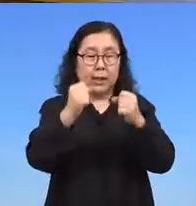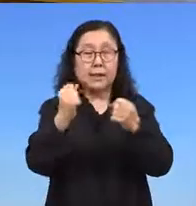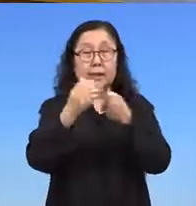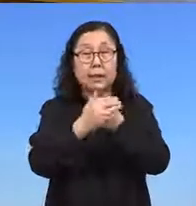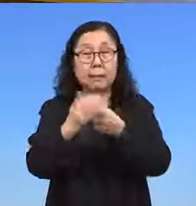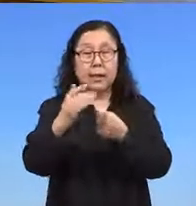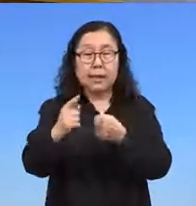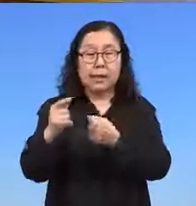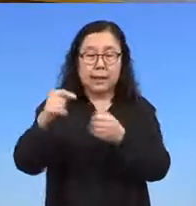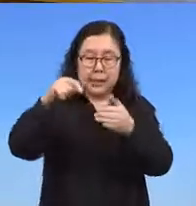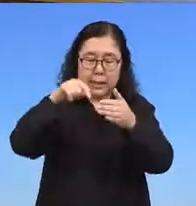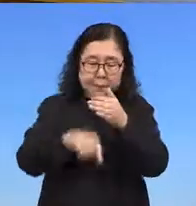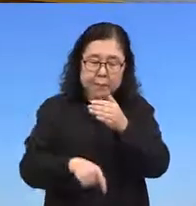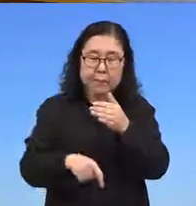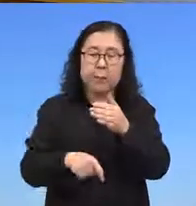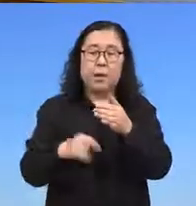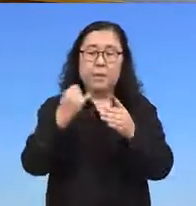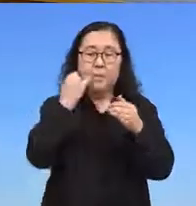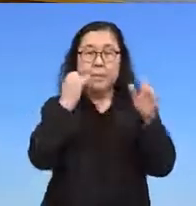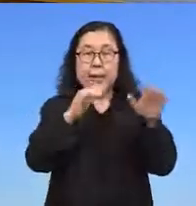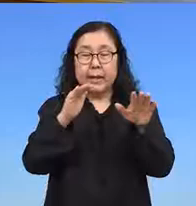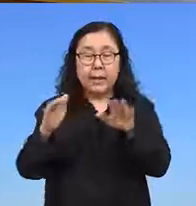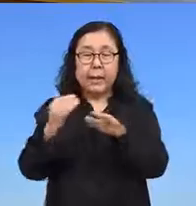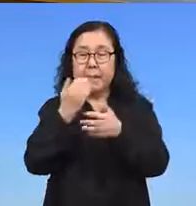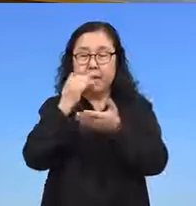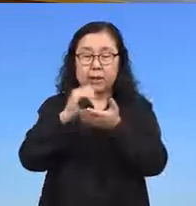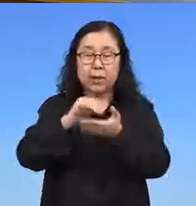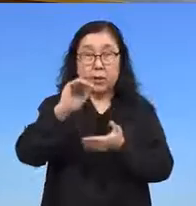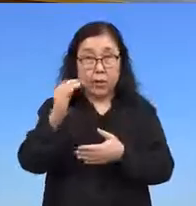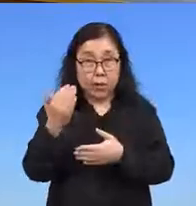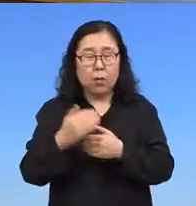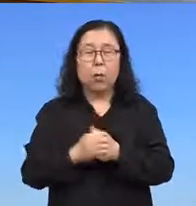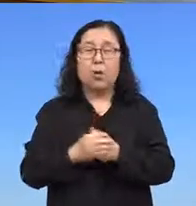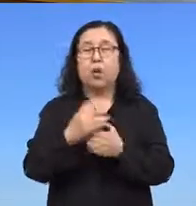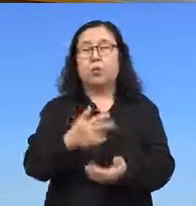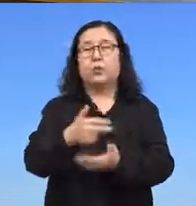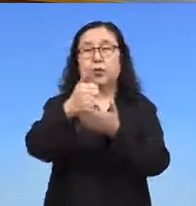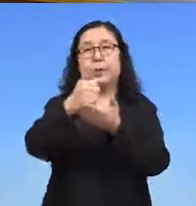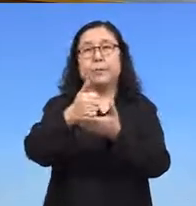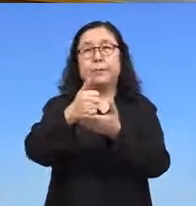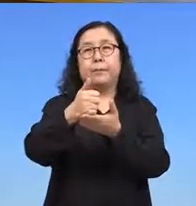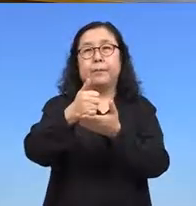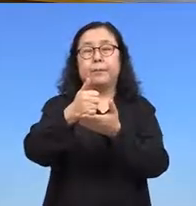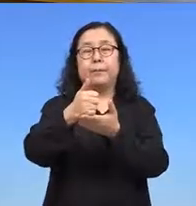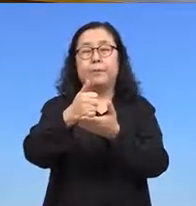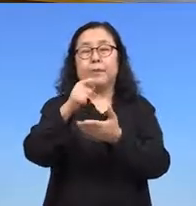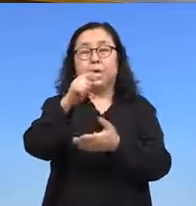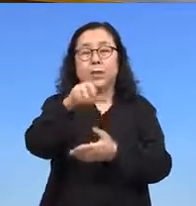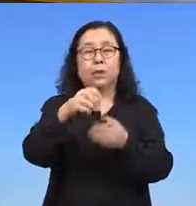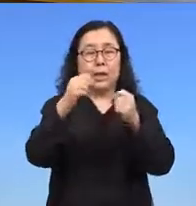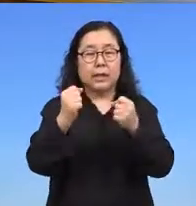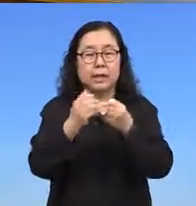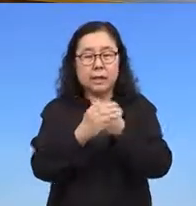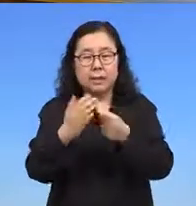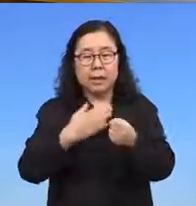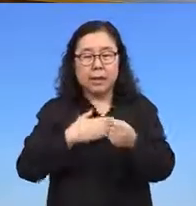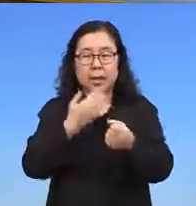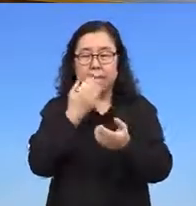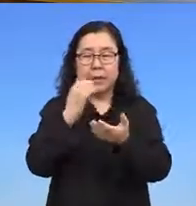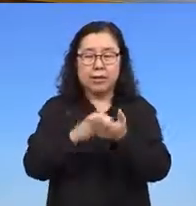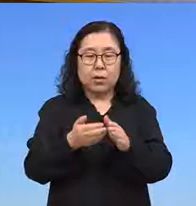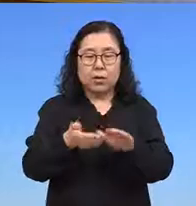주님 여기 계시기에 이 깊은 바다가 반석이 되고, 주님 여기 계시기에 반석 위를